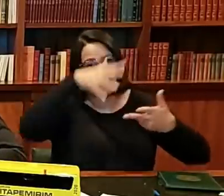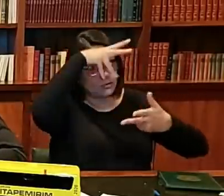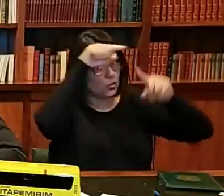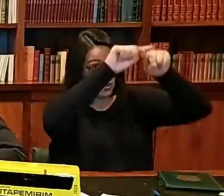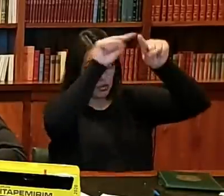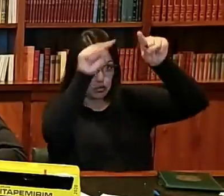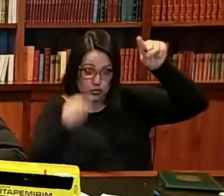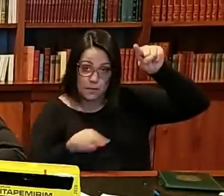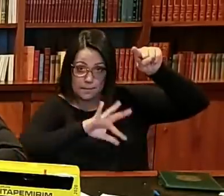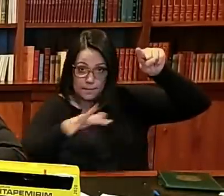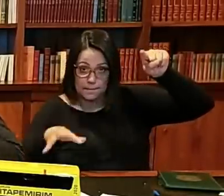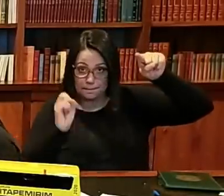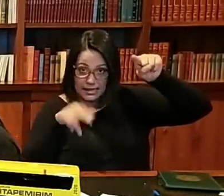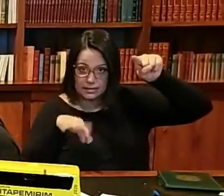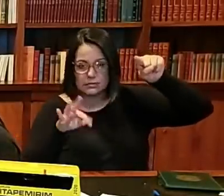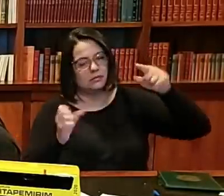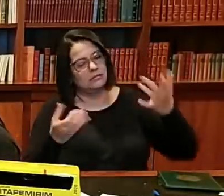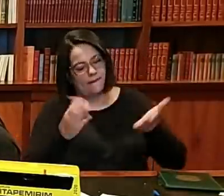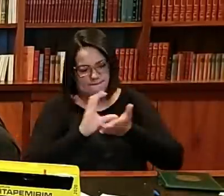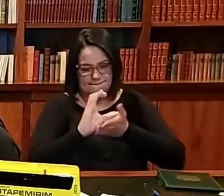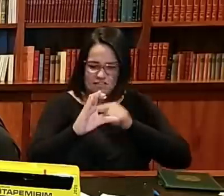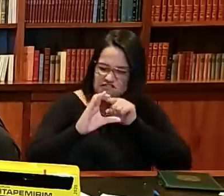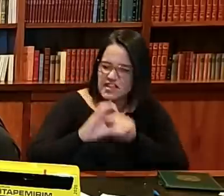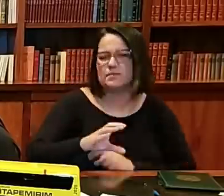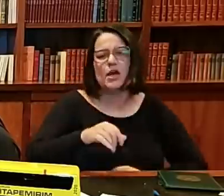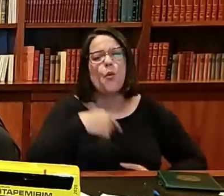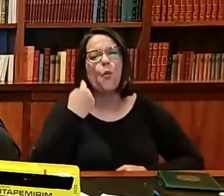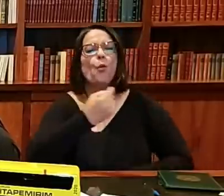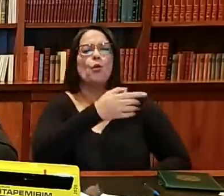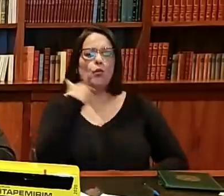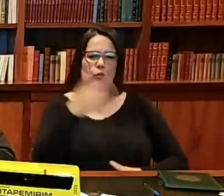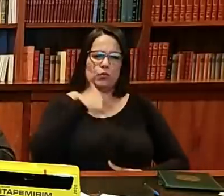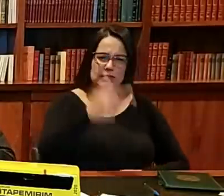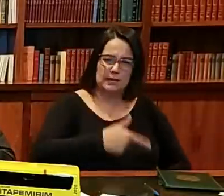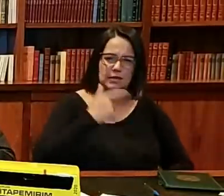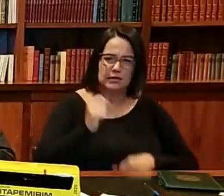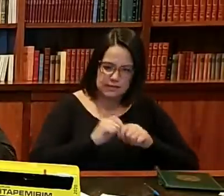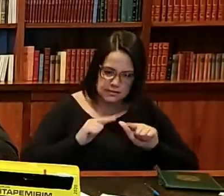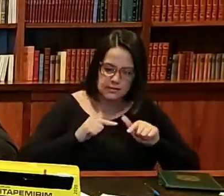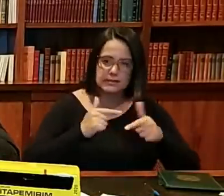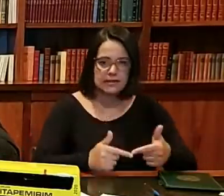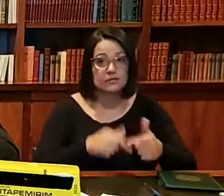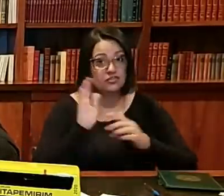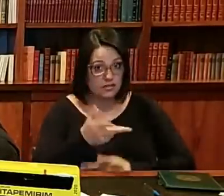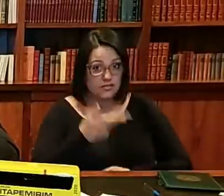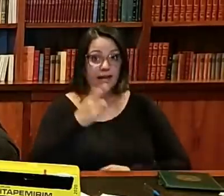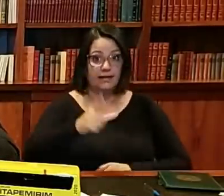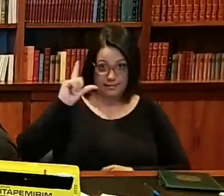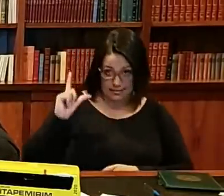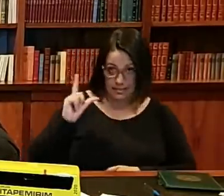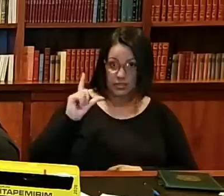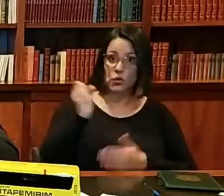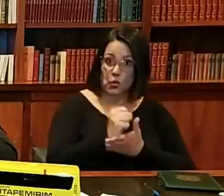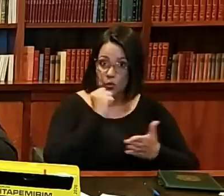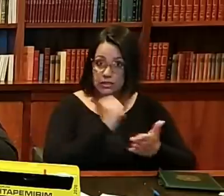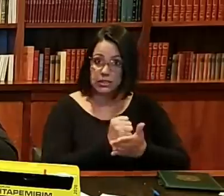é um investimento fenomenal, que é um dos investimentos ferroviários que nós estamos fazendo. A gente dizia, presidente, que ia